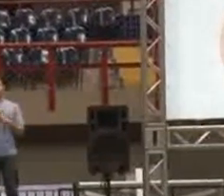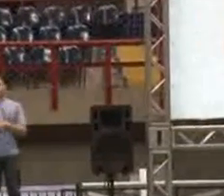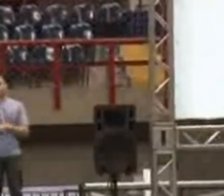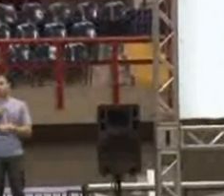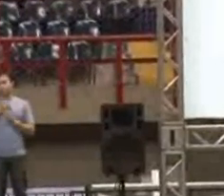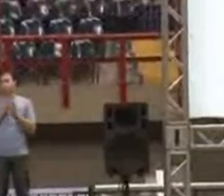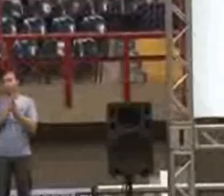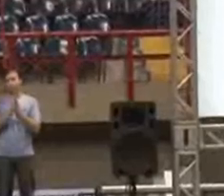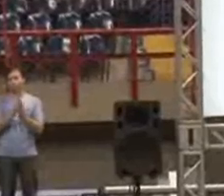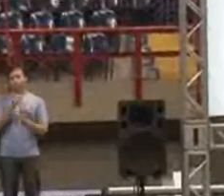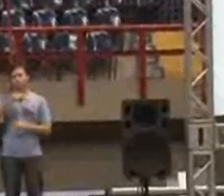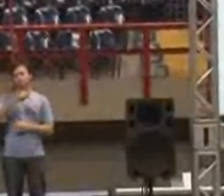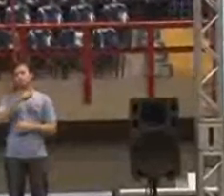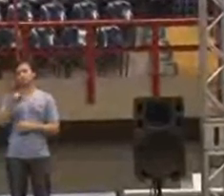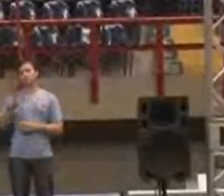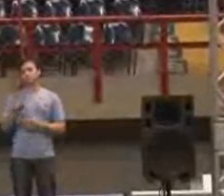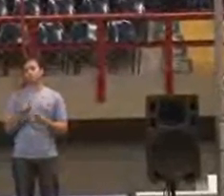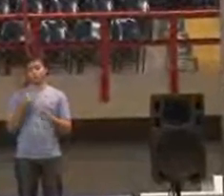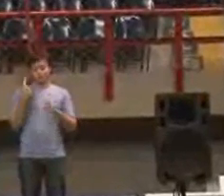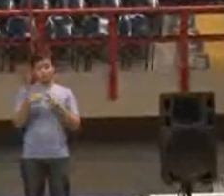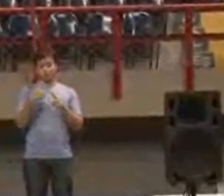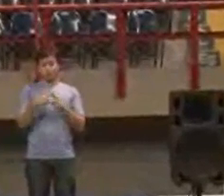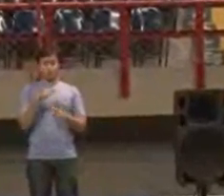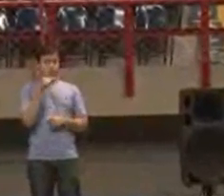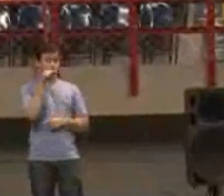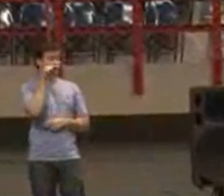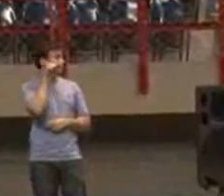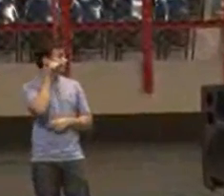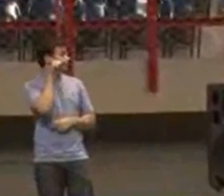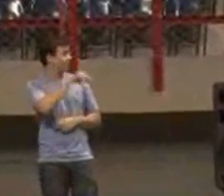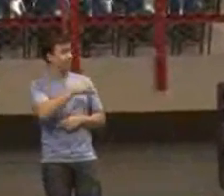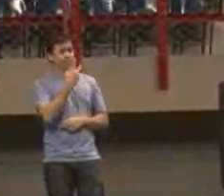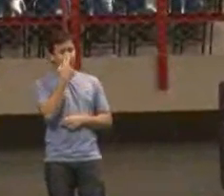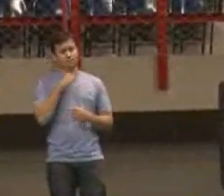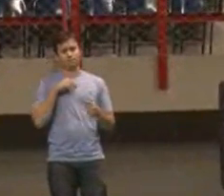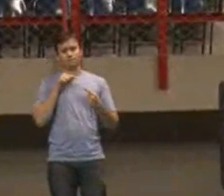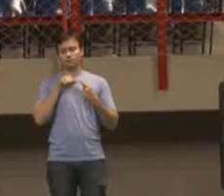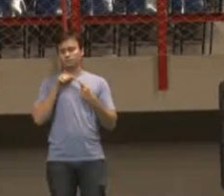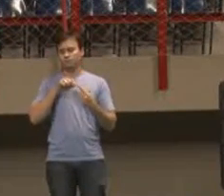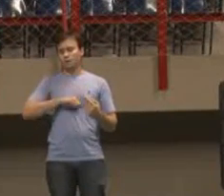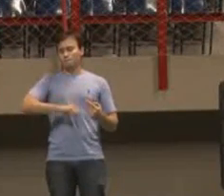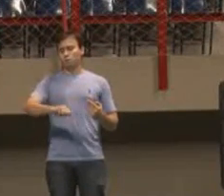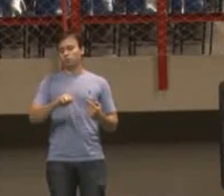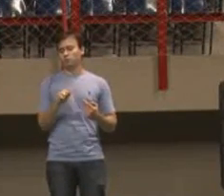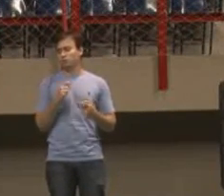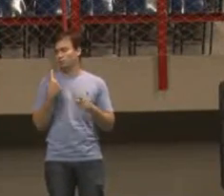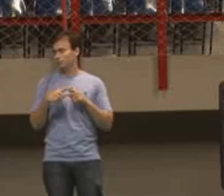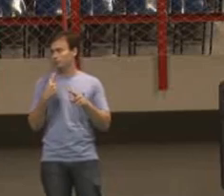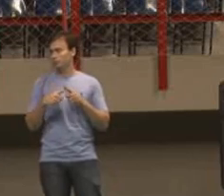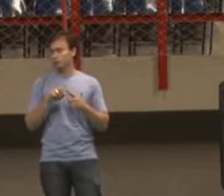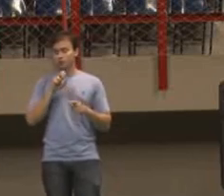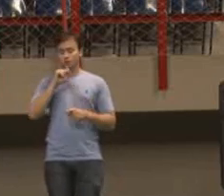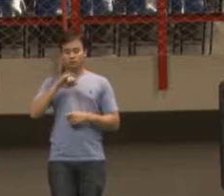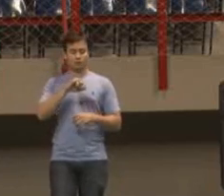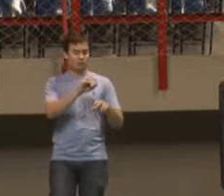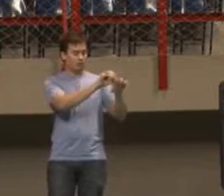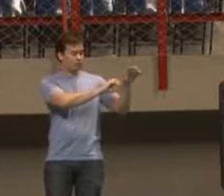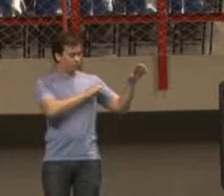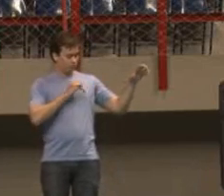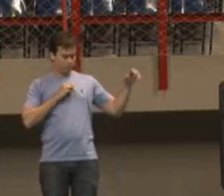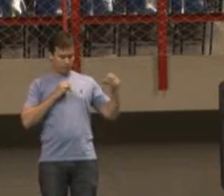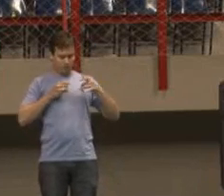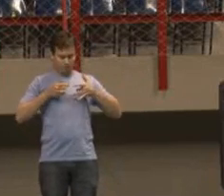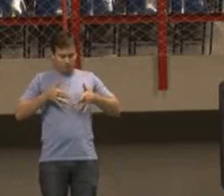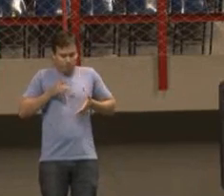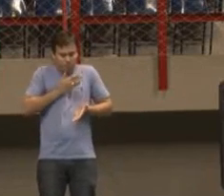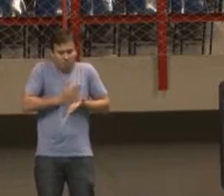bem atenção. Ela vai evitar a anidação, ela vai evitar a fixação daquilo que pode vir a ser o quê, pessoal? Um